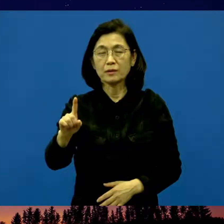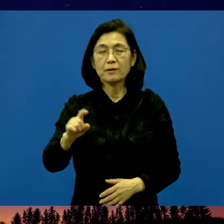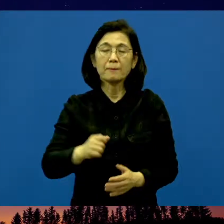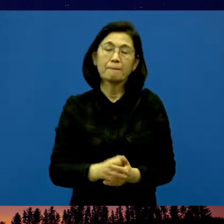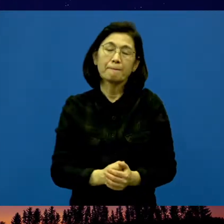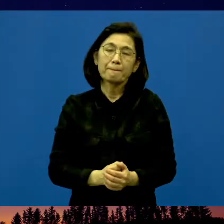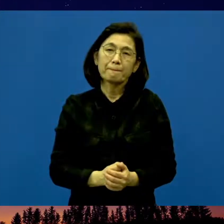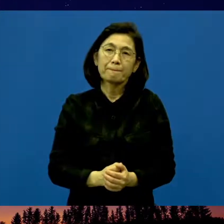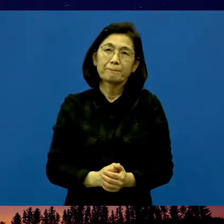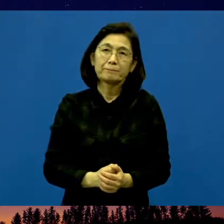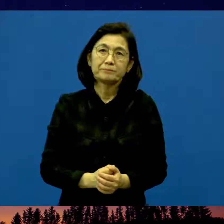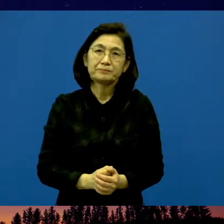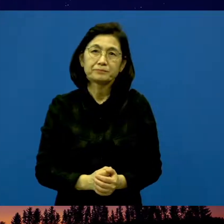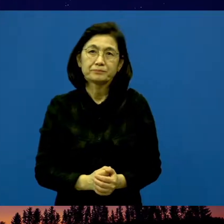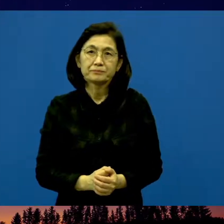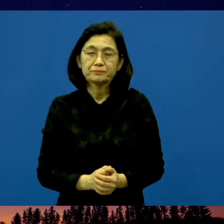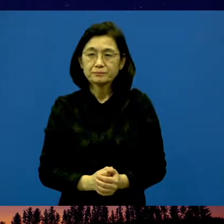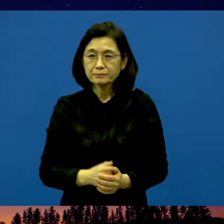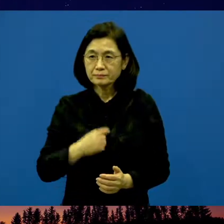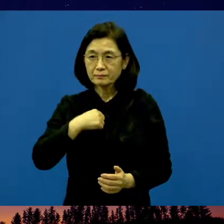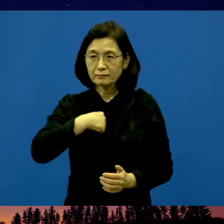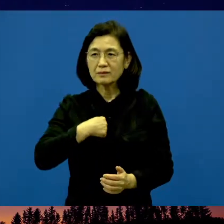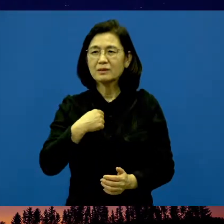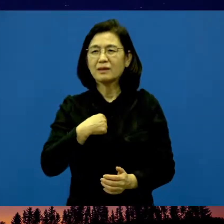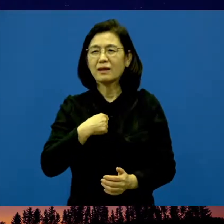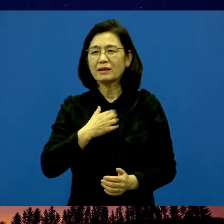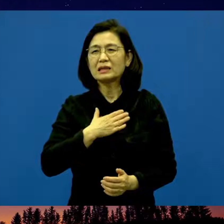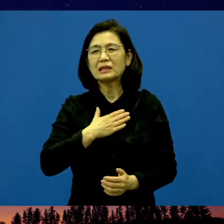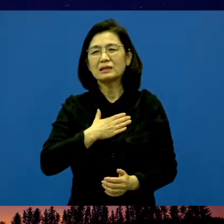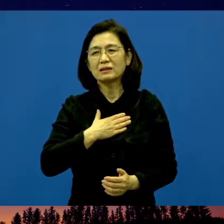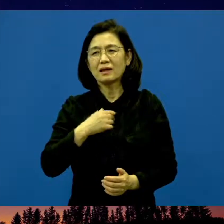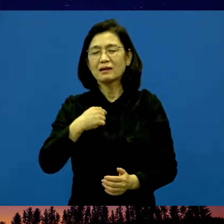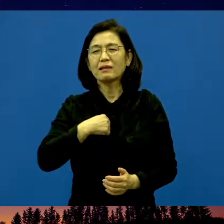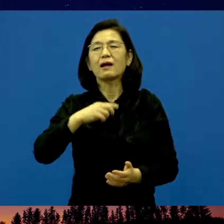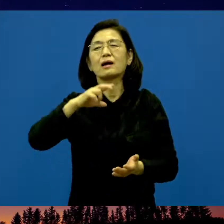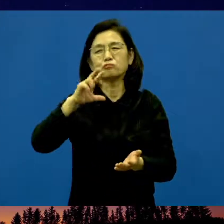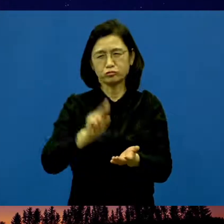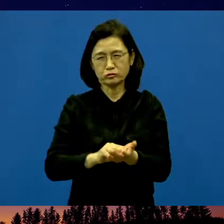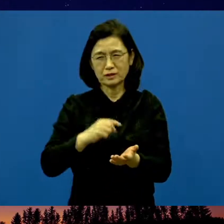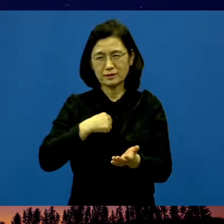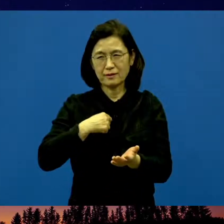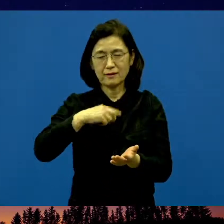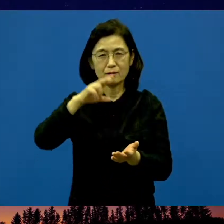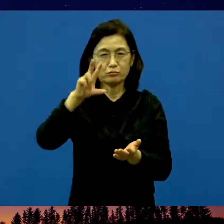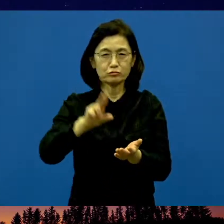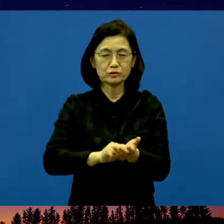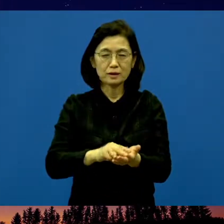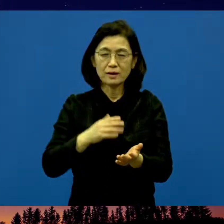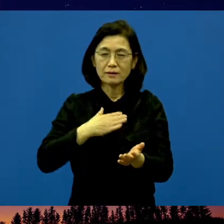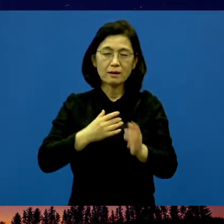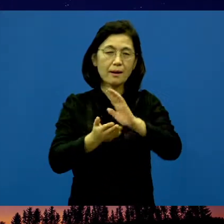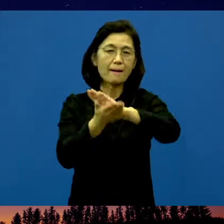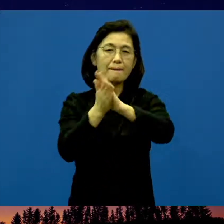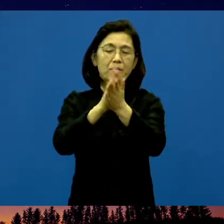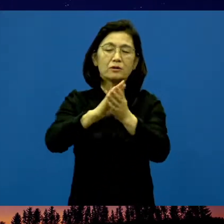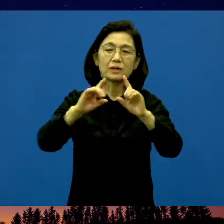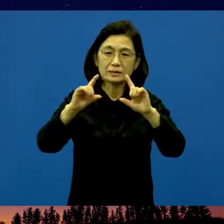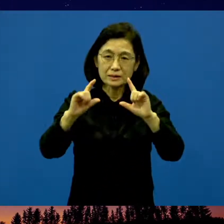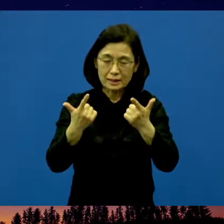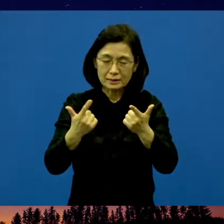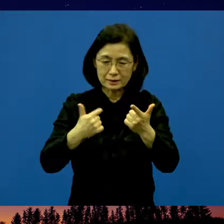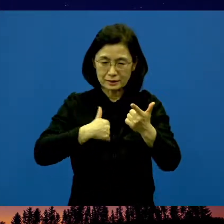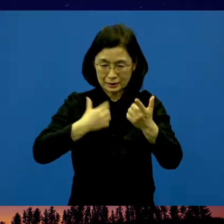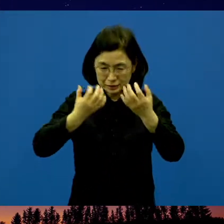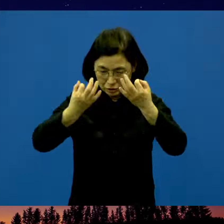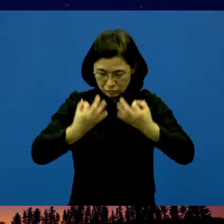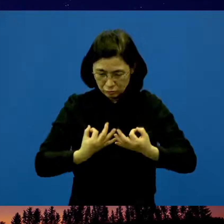일이 뭘까요? 바로 나 자신이죠. 나 자신. 좀처럼 변하지 않는 자기 자신의 모습 때문에 속이 상한다. 왜